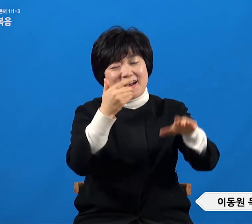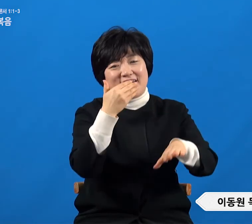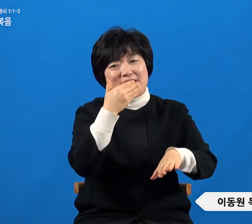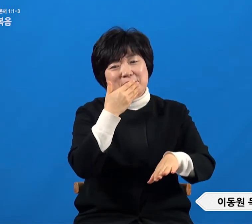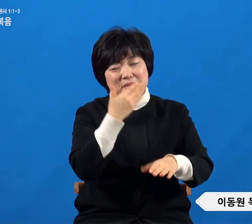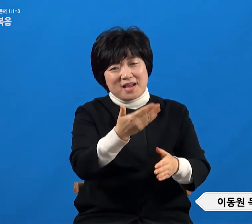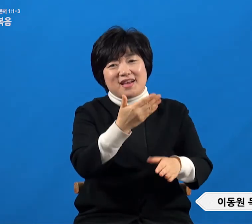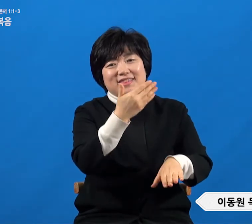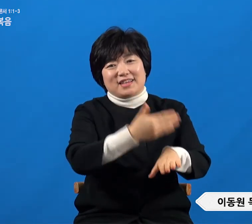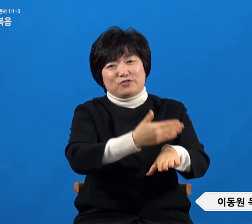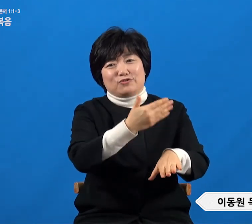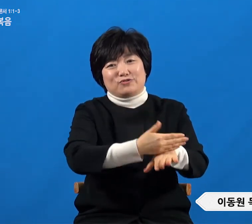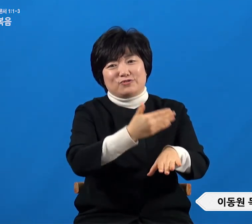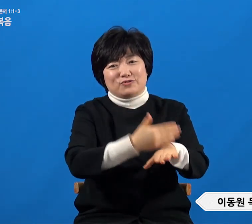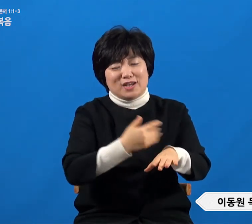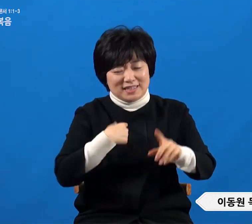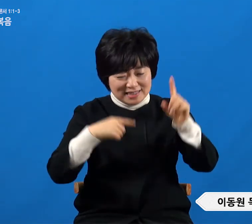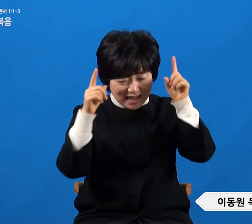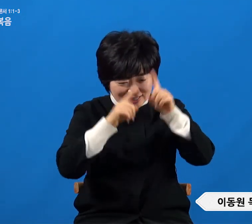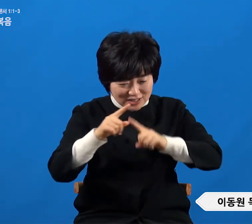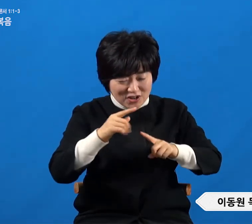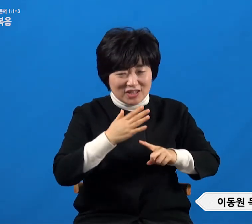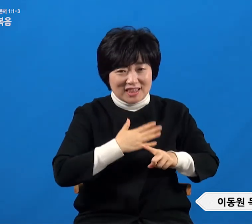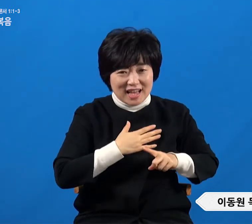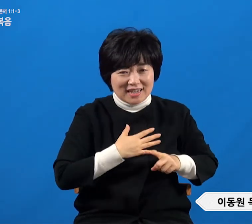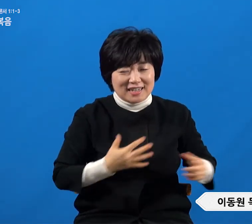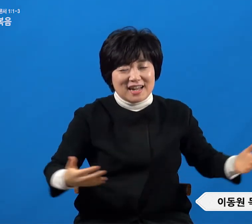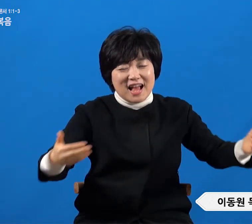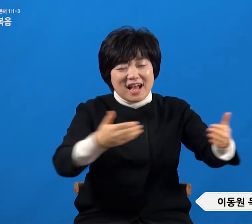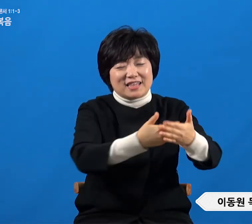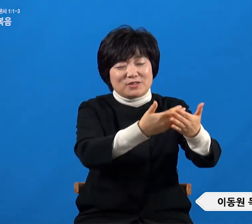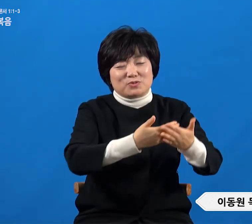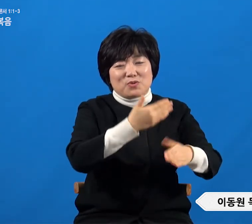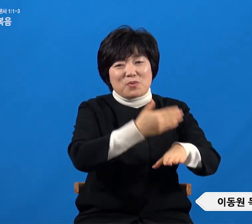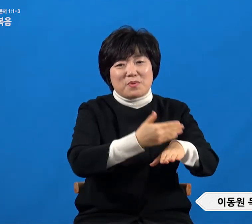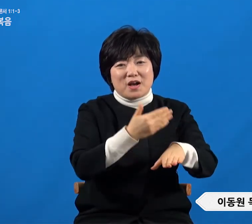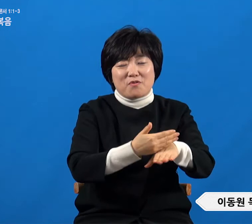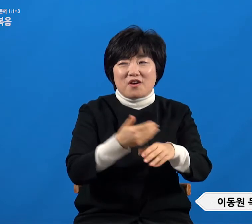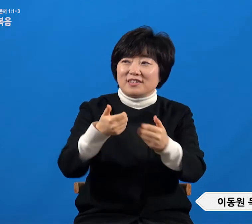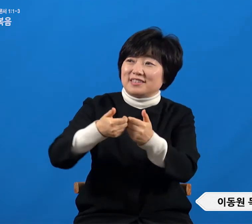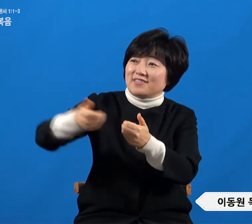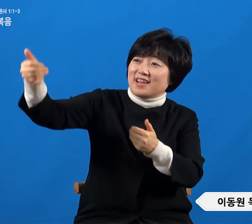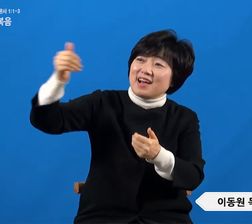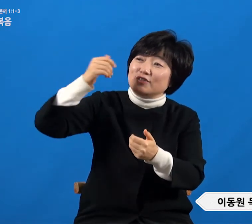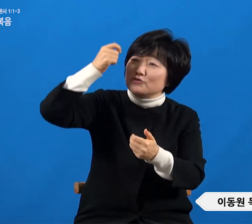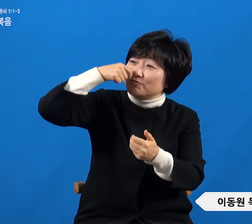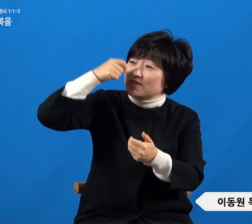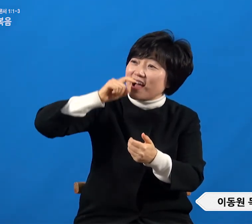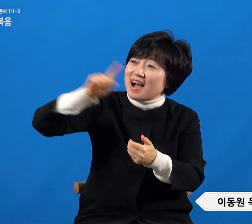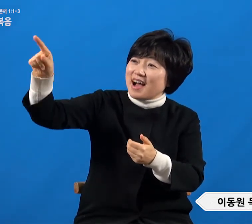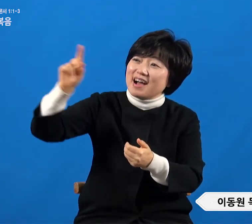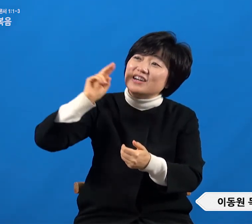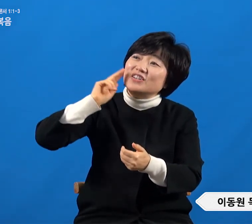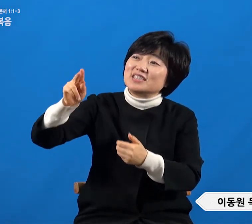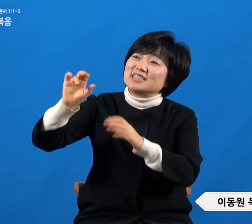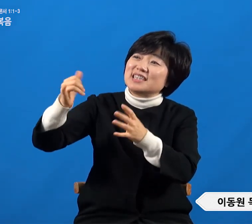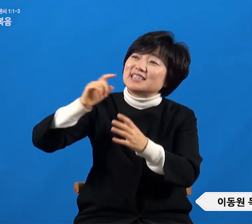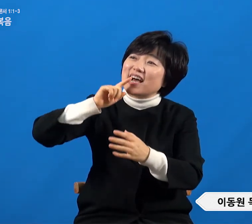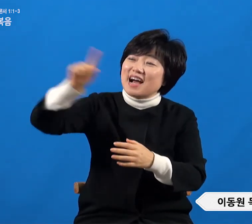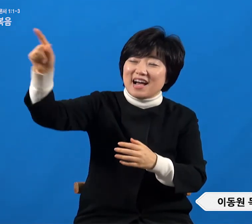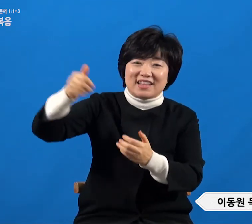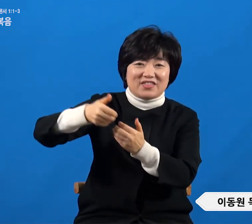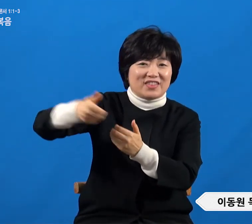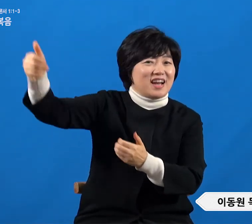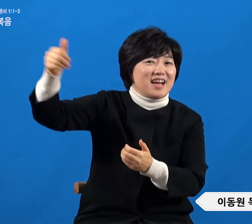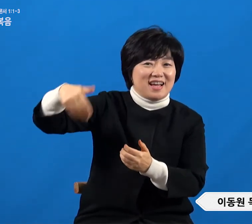상처투성이 안아줘서 고맙다. 안녕 내 눈물아. 안녕 거친 세상아. 얼마나